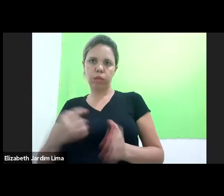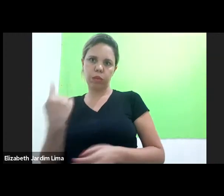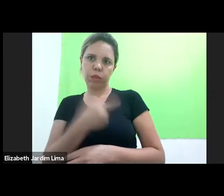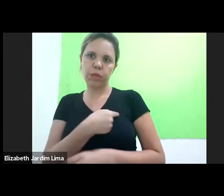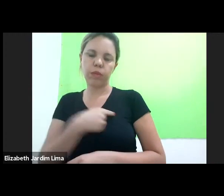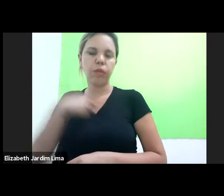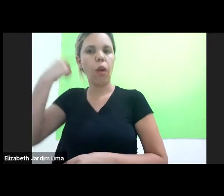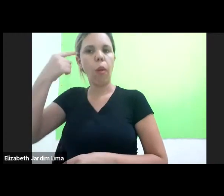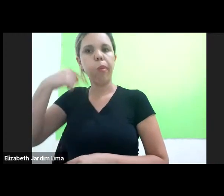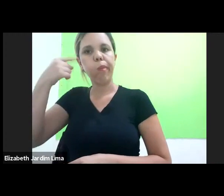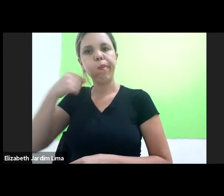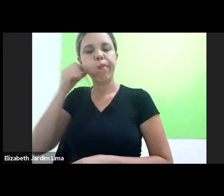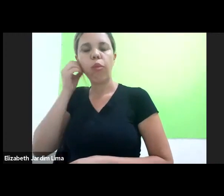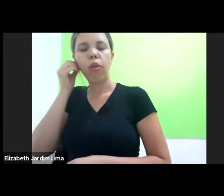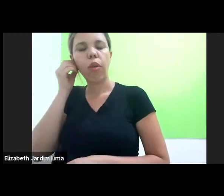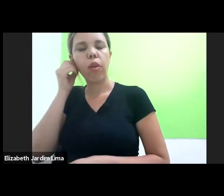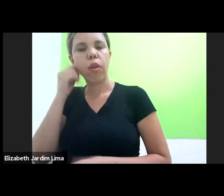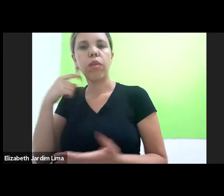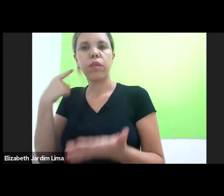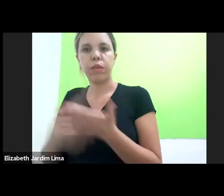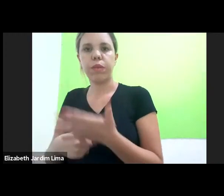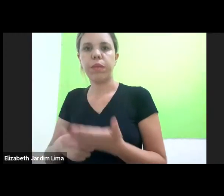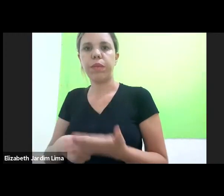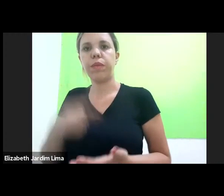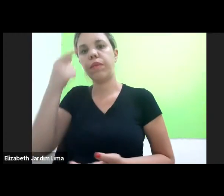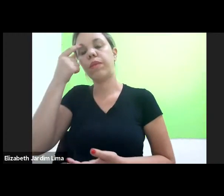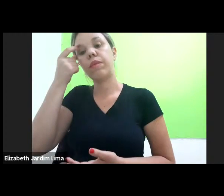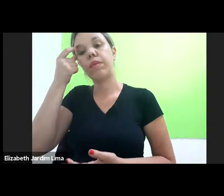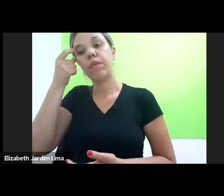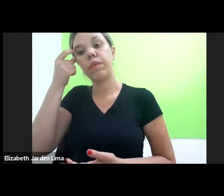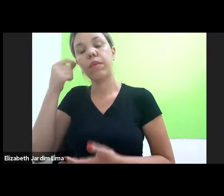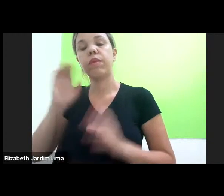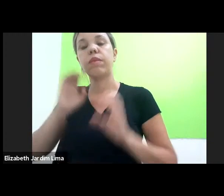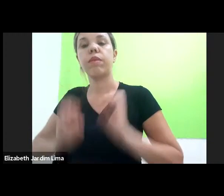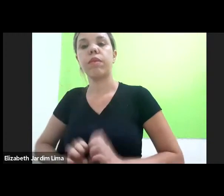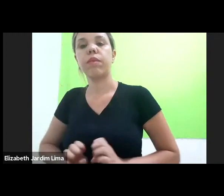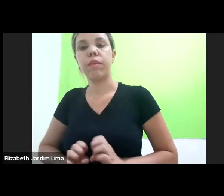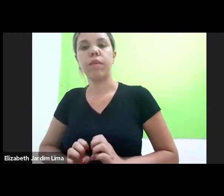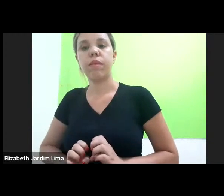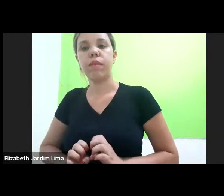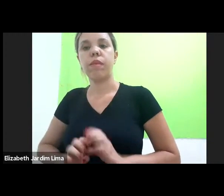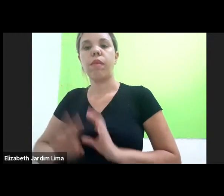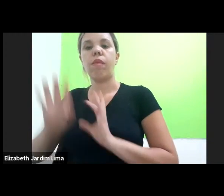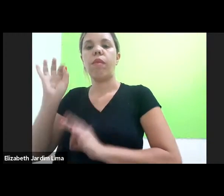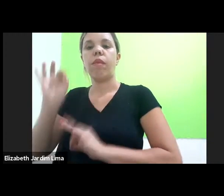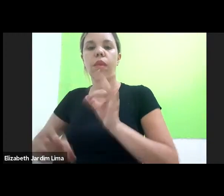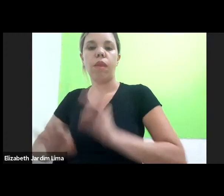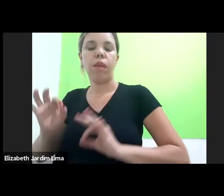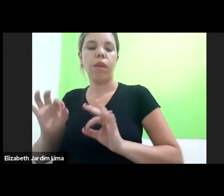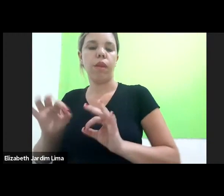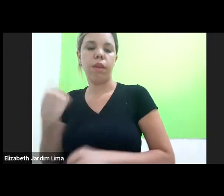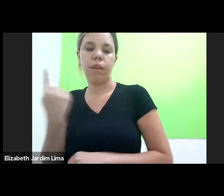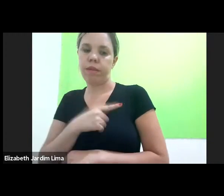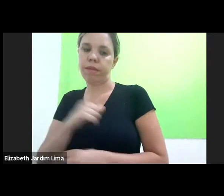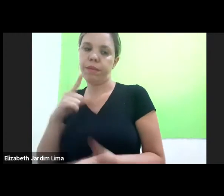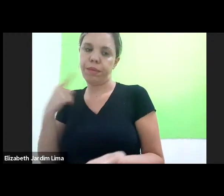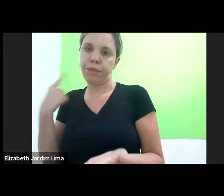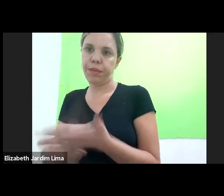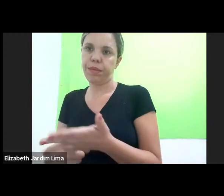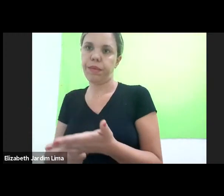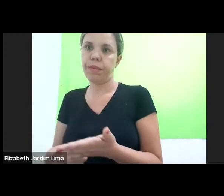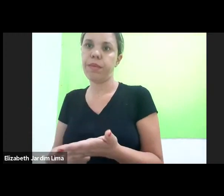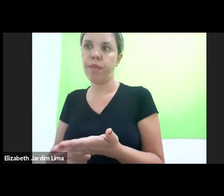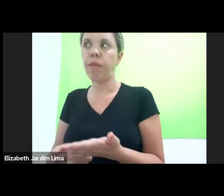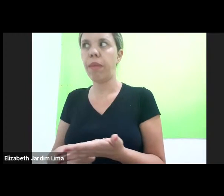advogados indígenas, além desse compromisso com a ética, né, com a justiça, a gente tem um compromisso étnico, né,